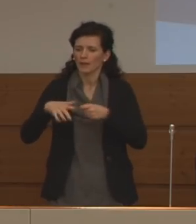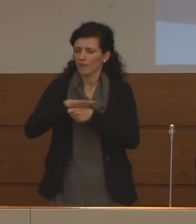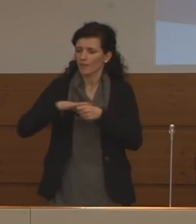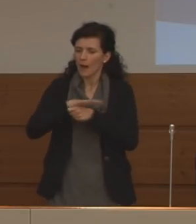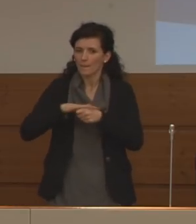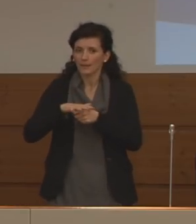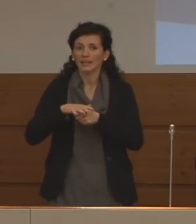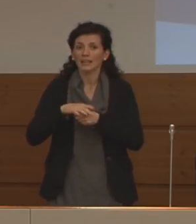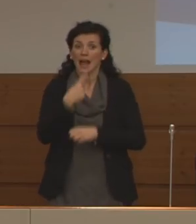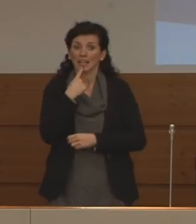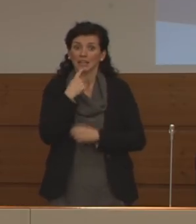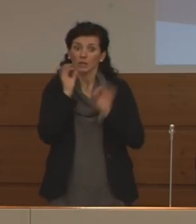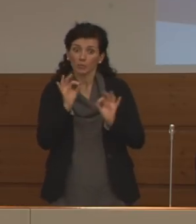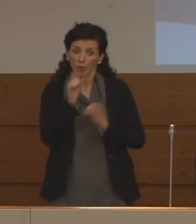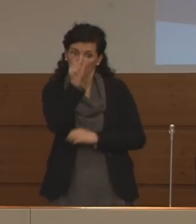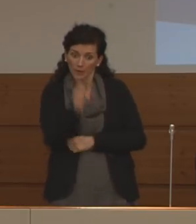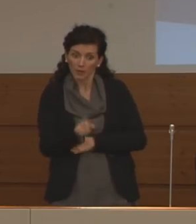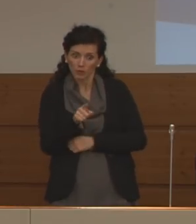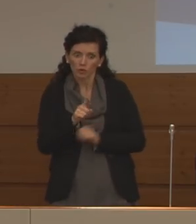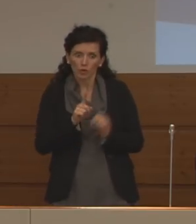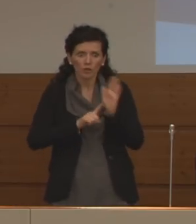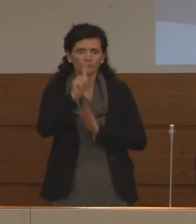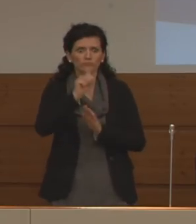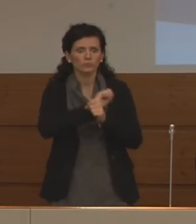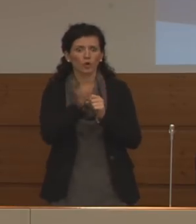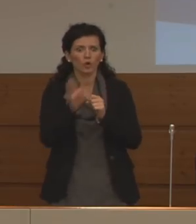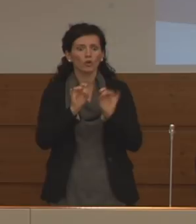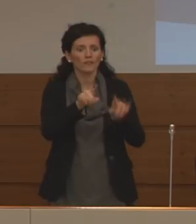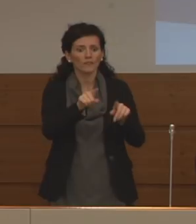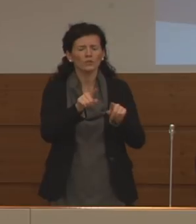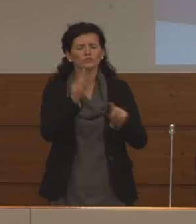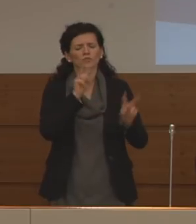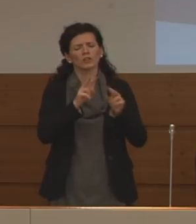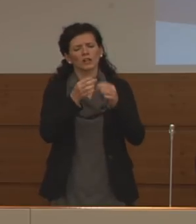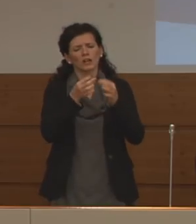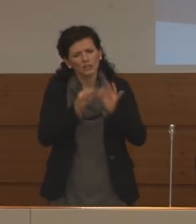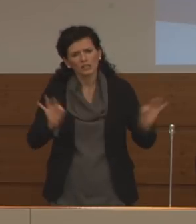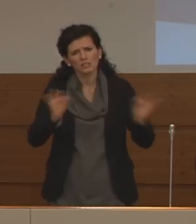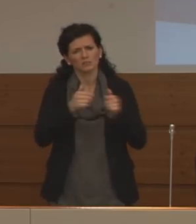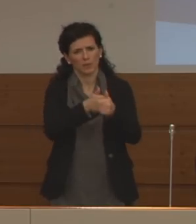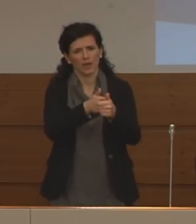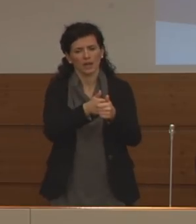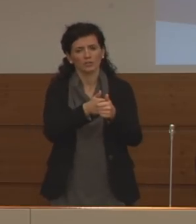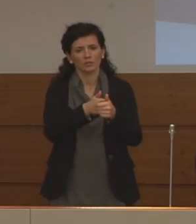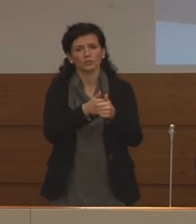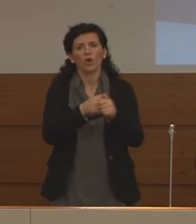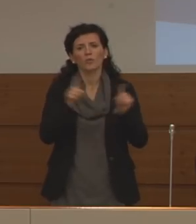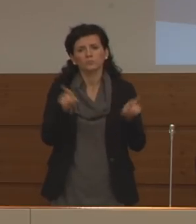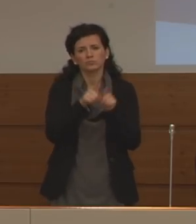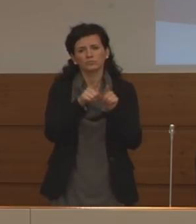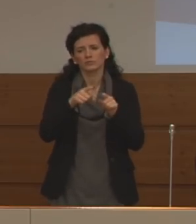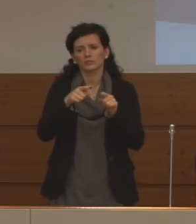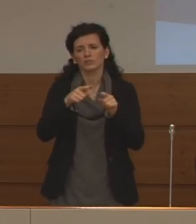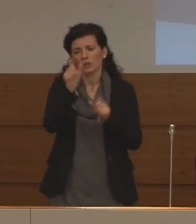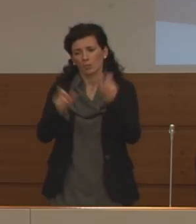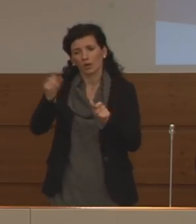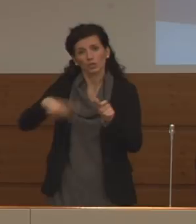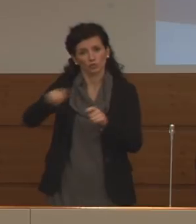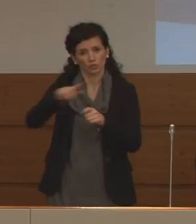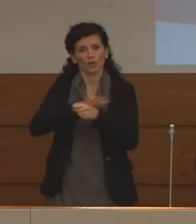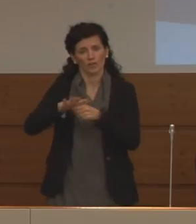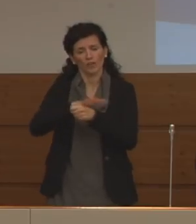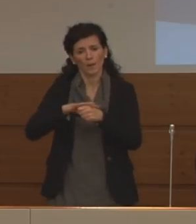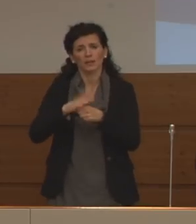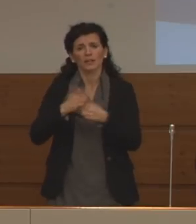essere positivi per il coronavirus e un altro sacrificio che si chiede a